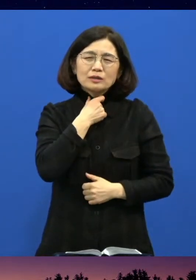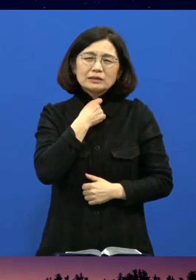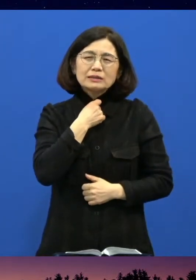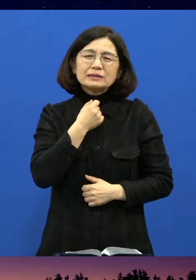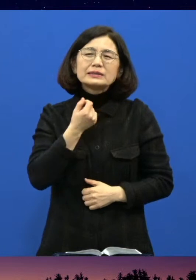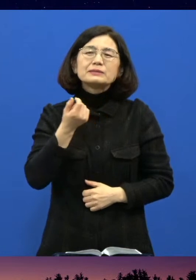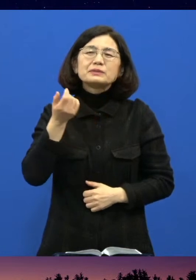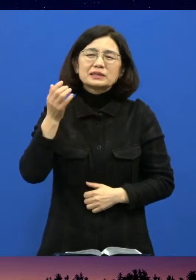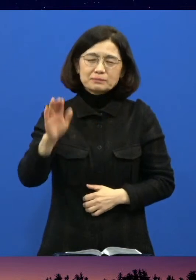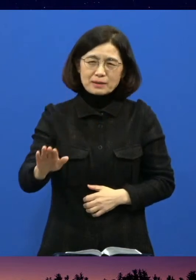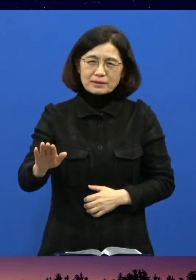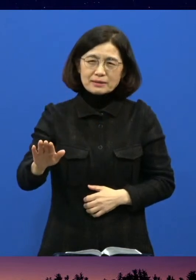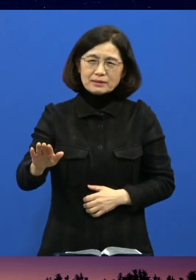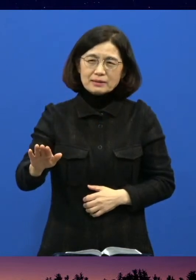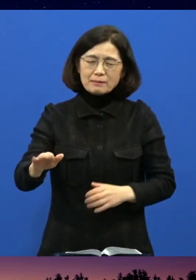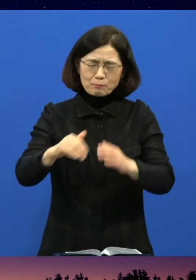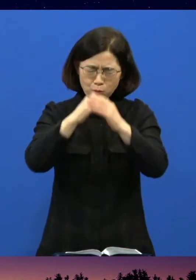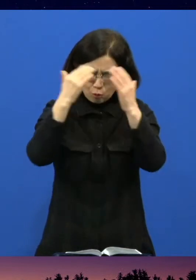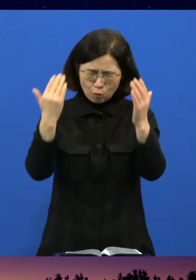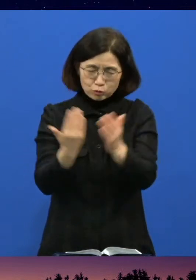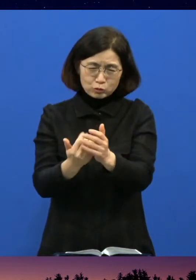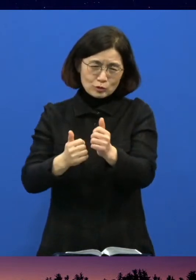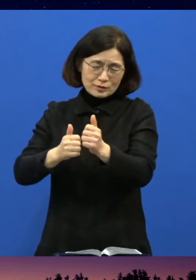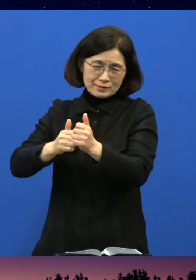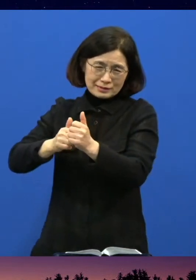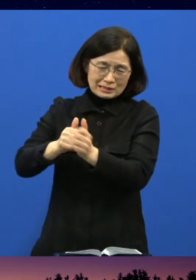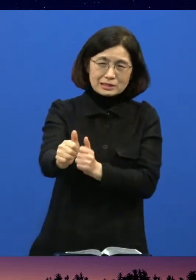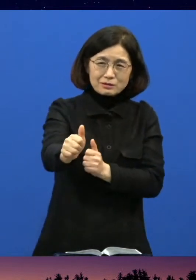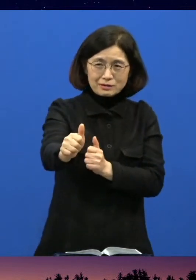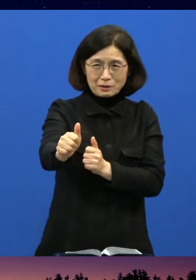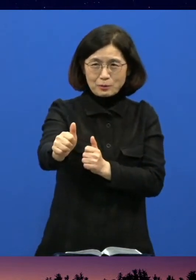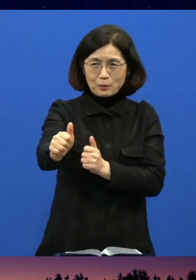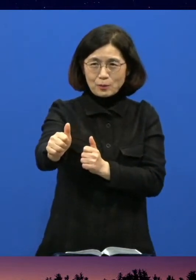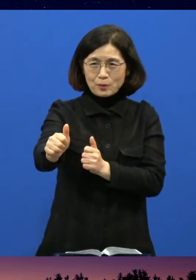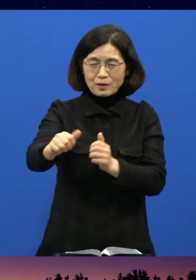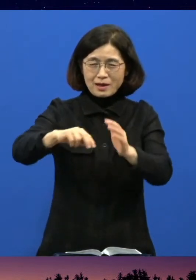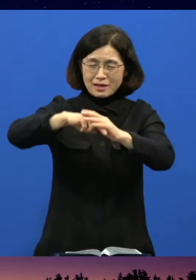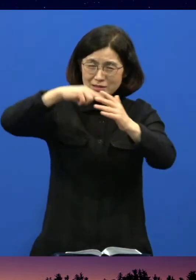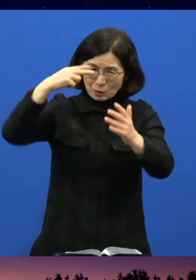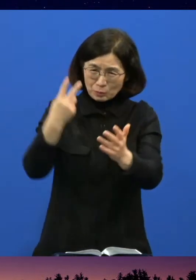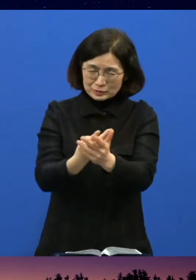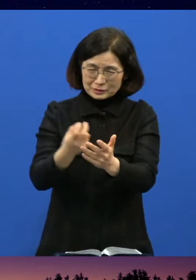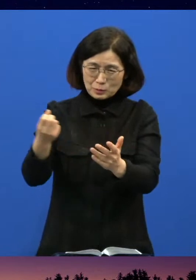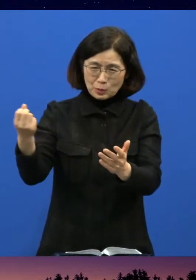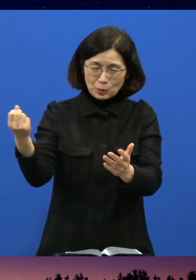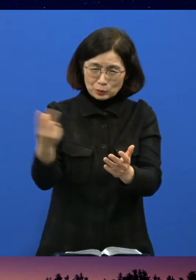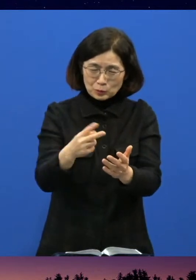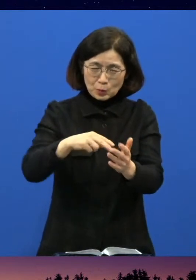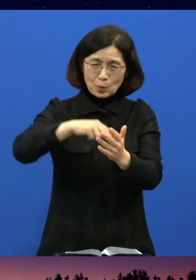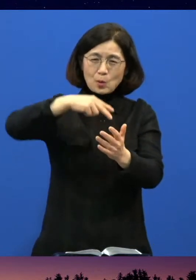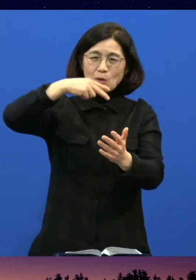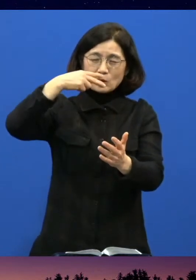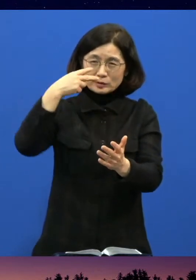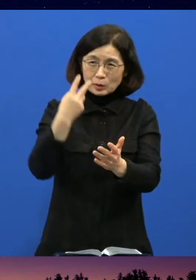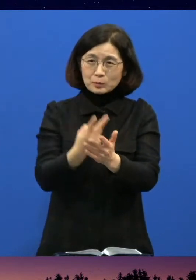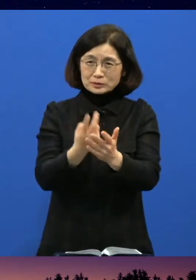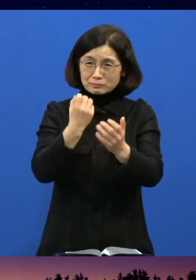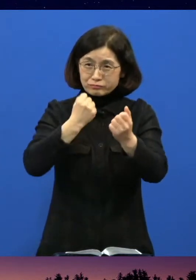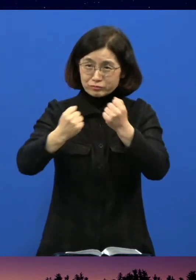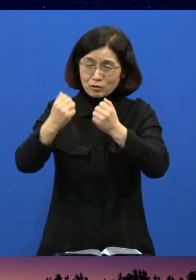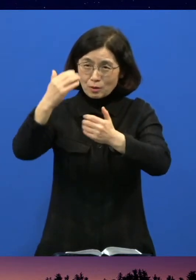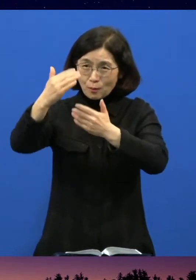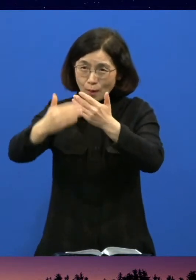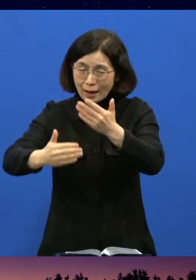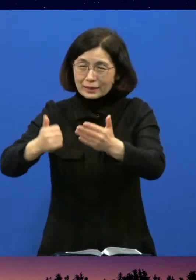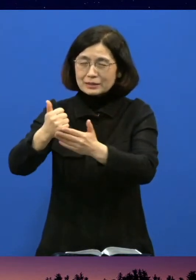모든 순간순간들을 다 이겨내고, 때로는 넘어지고 또 넘어졌지만 하나님의 은혜라는